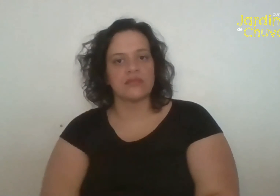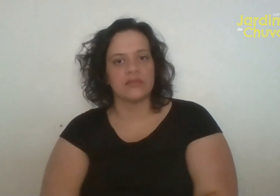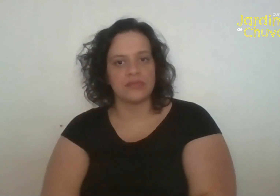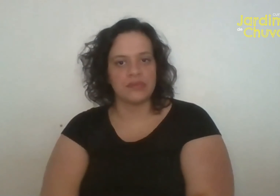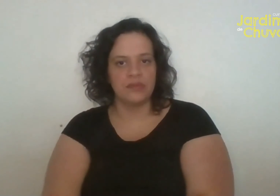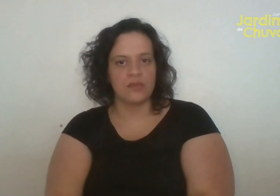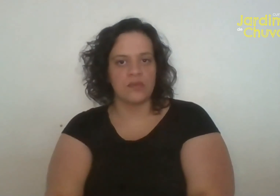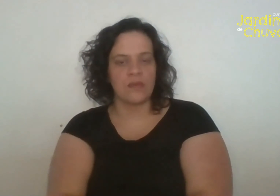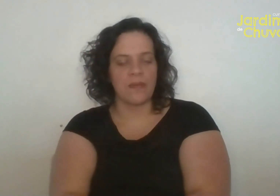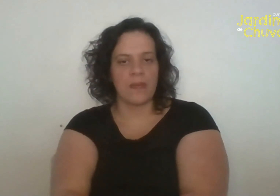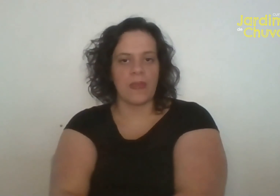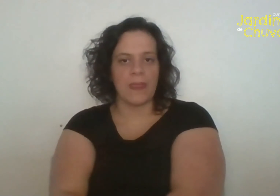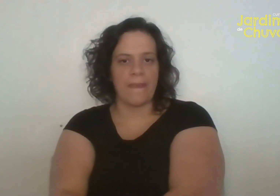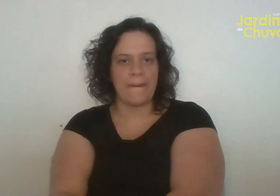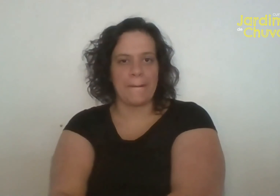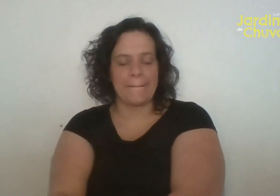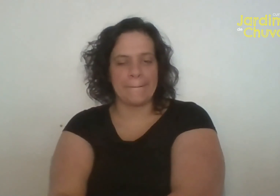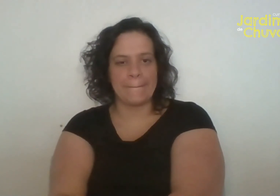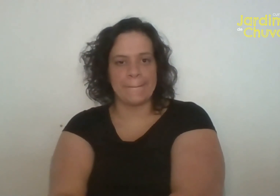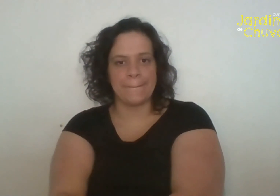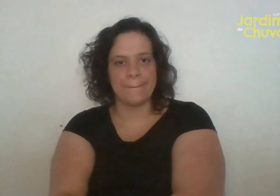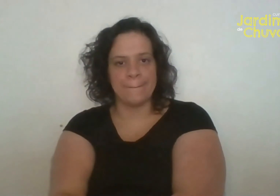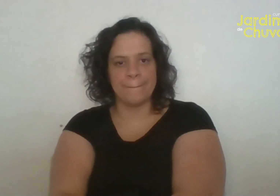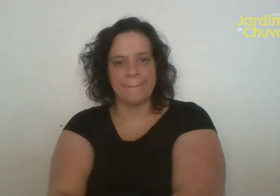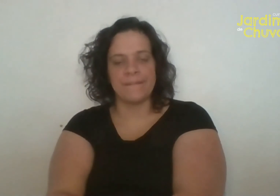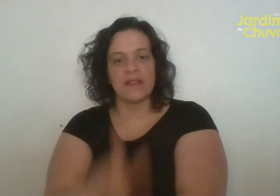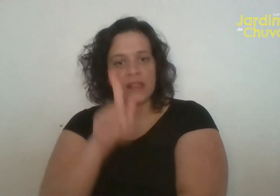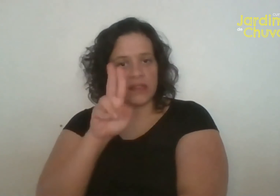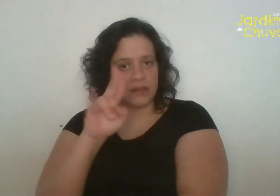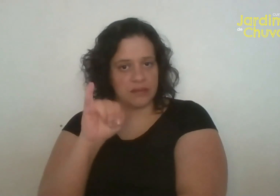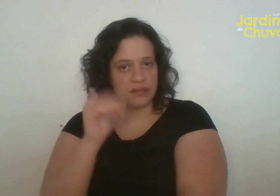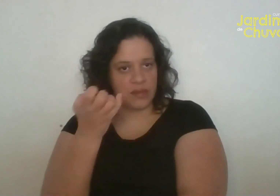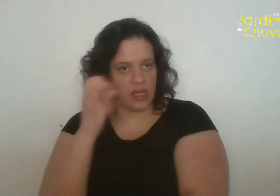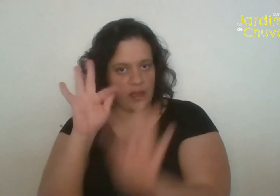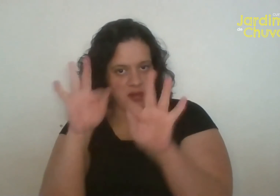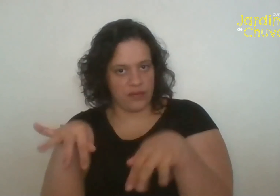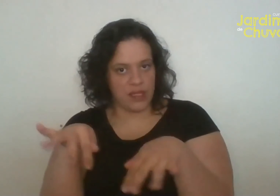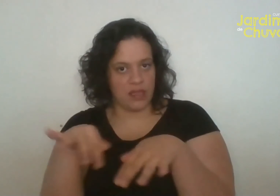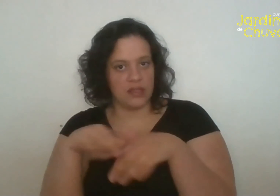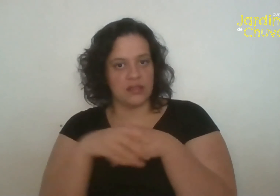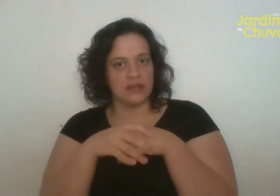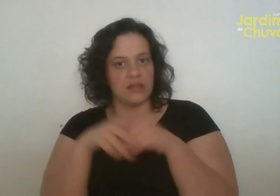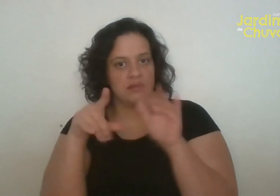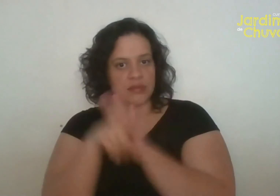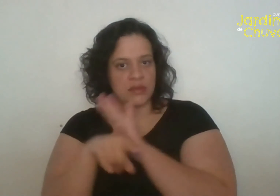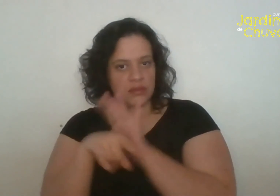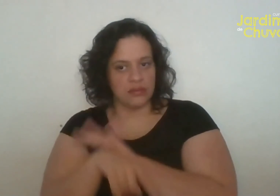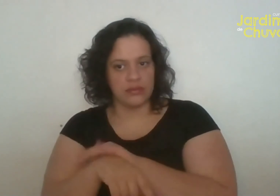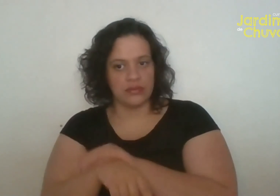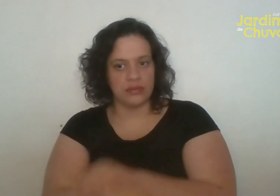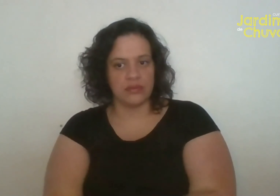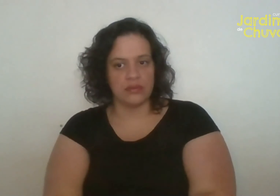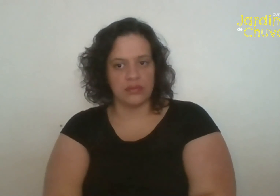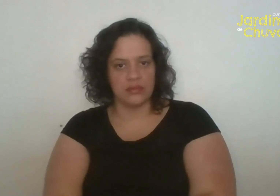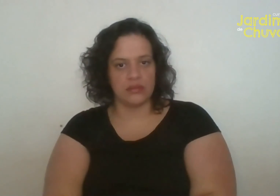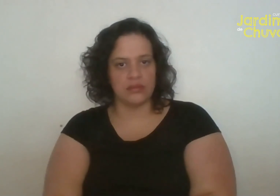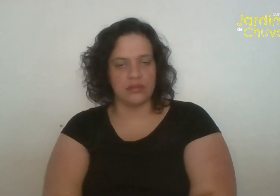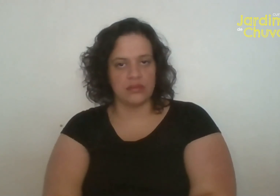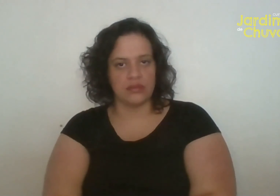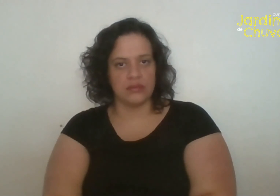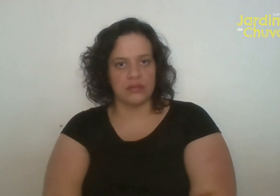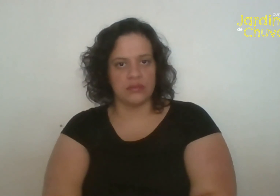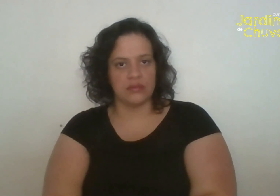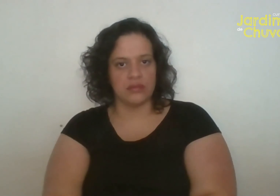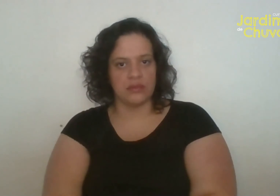Maravilha, obrigada. Gui, você quer finalizar as perguntas aí? Para a gente já